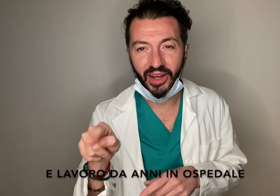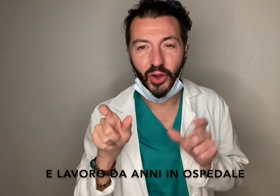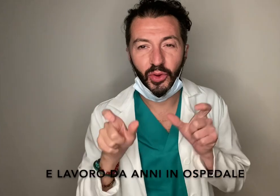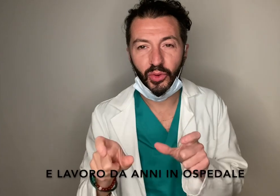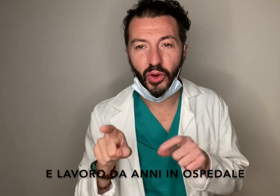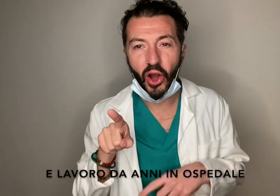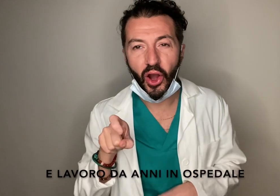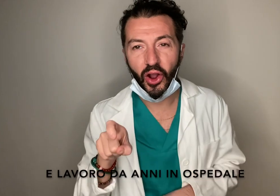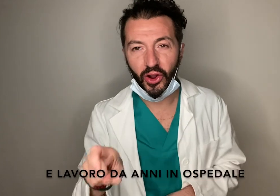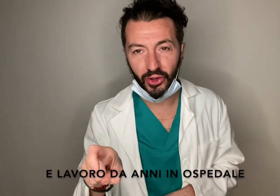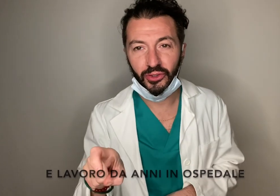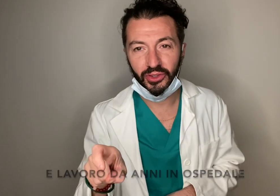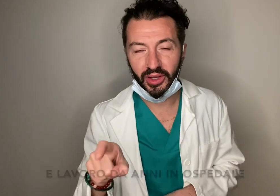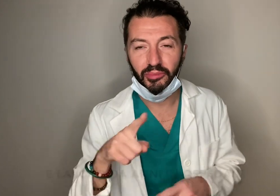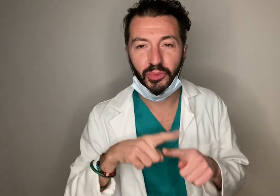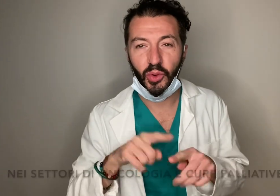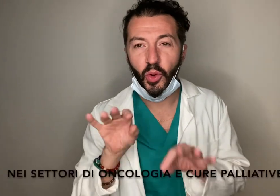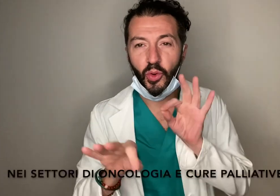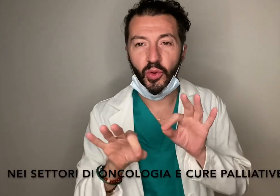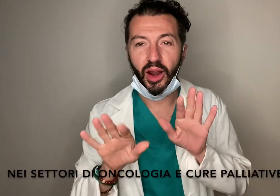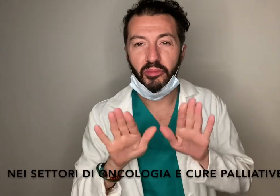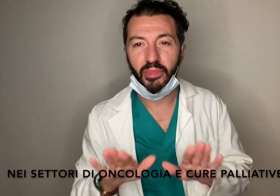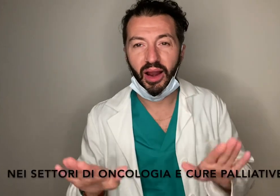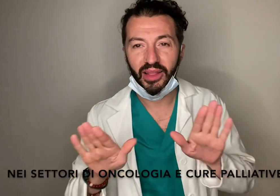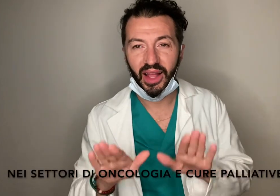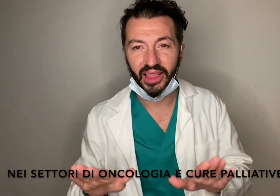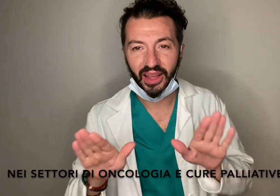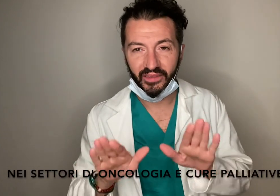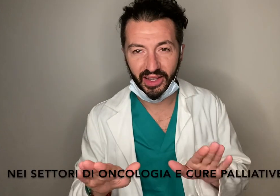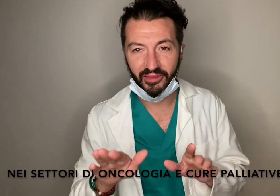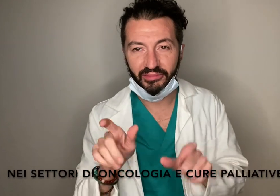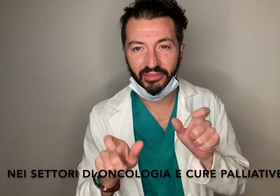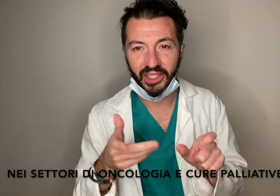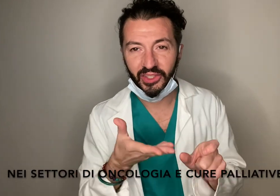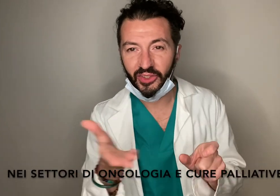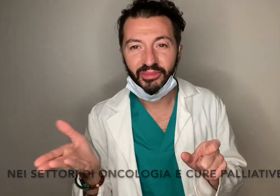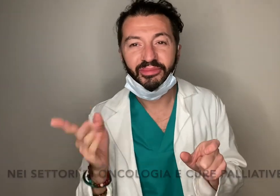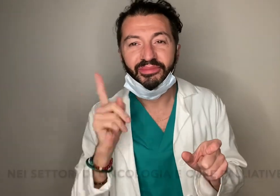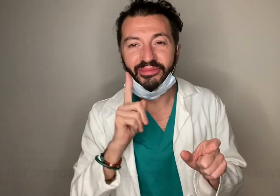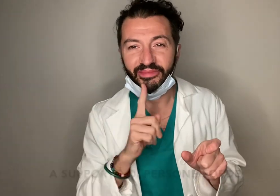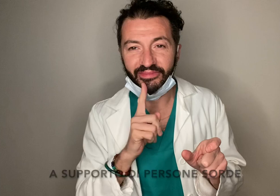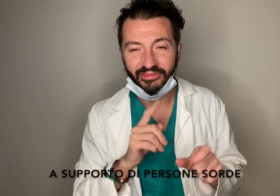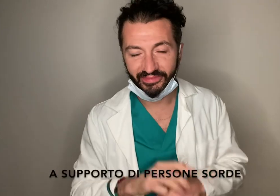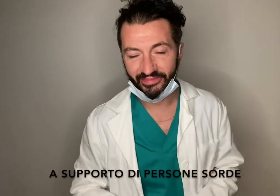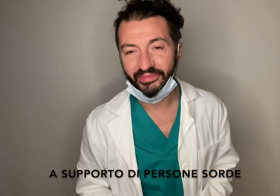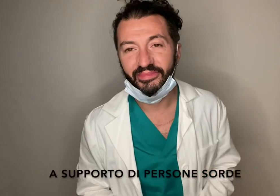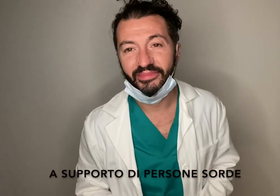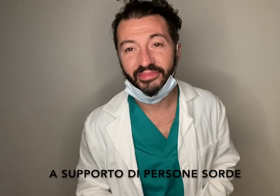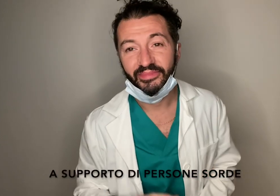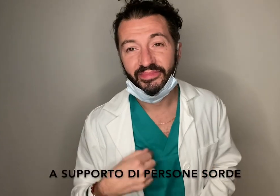anni in ospedale nei settori di oncologia e cure palliative a supporto di persone